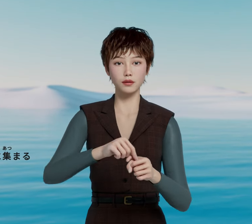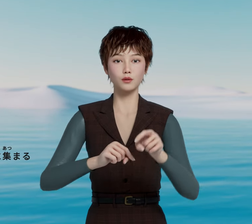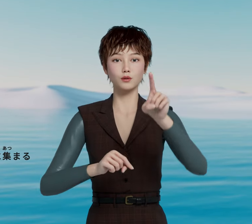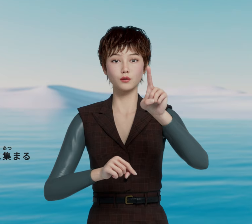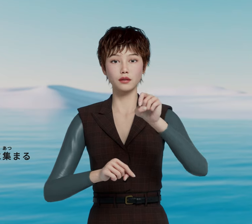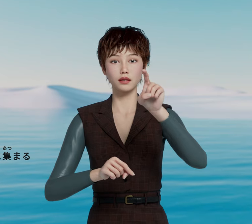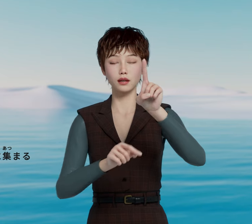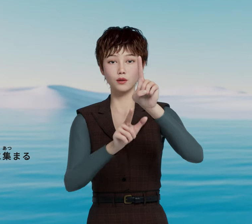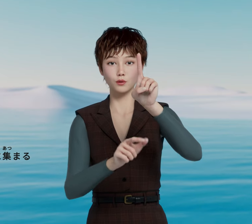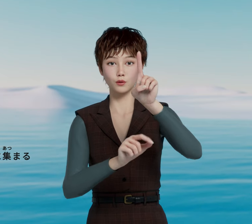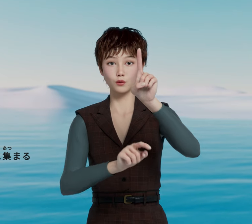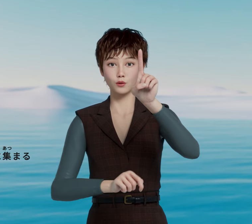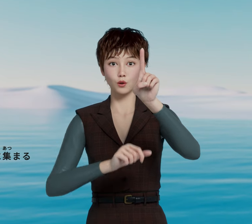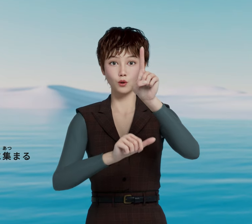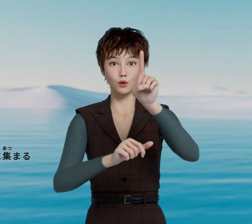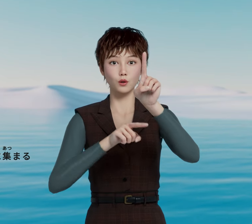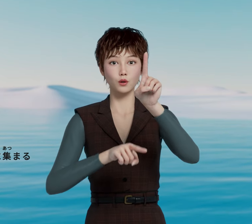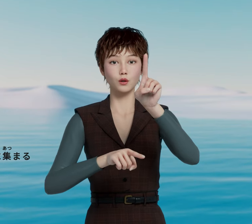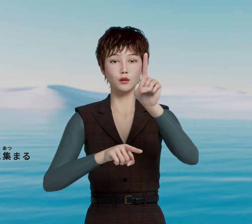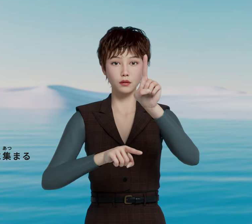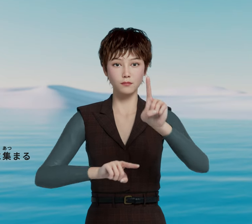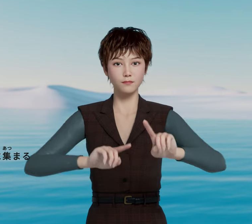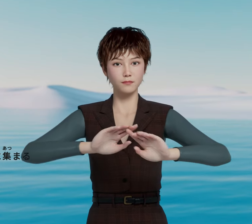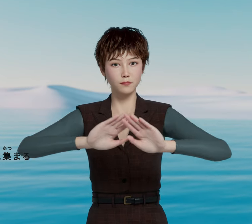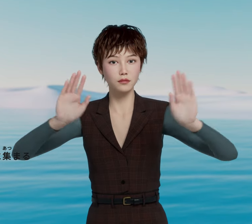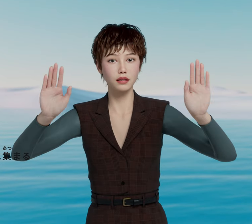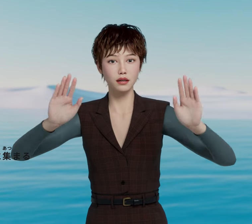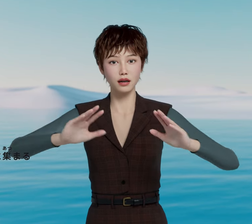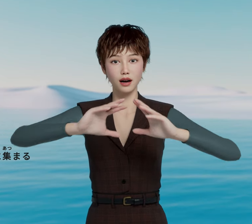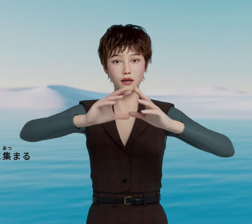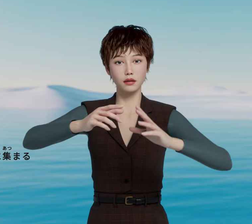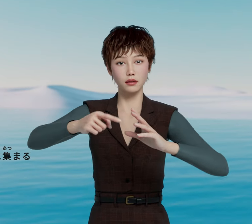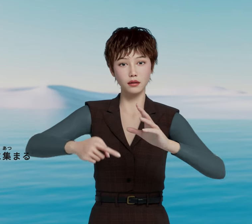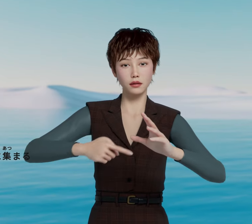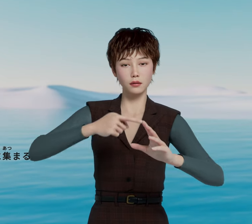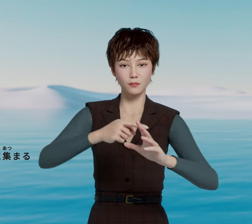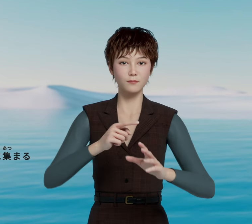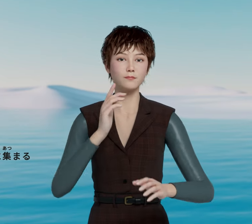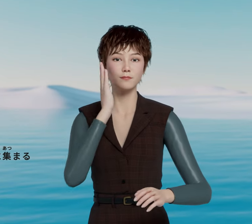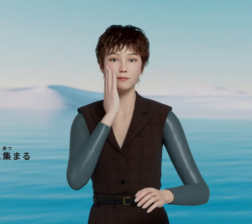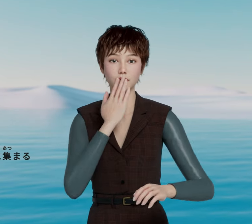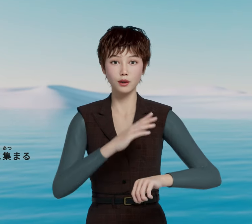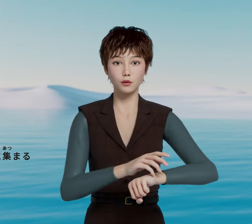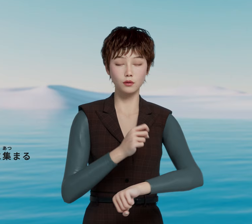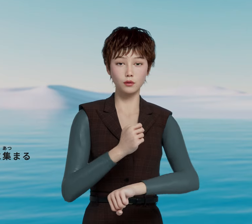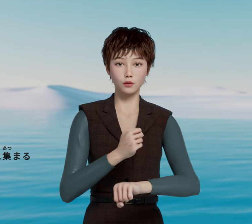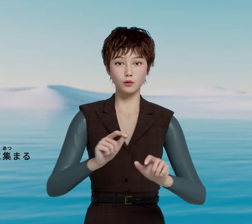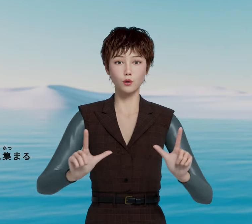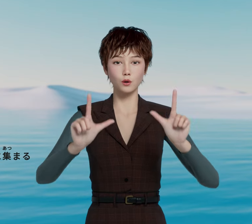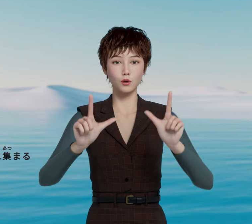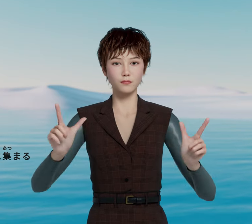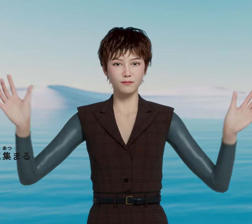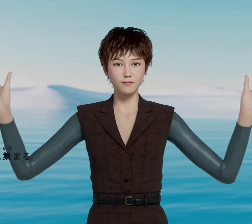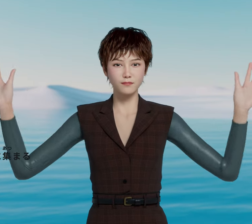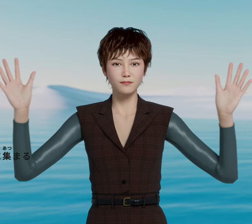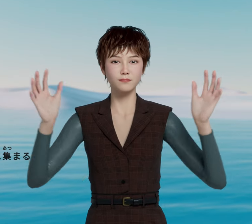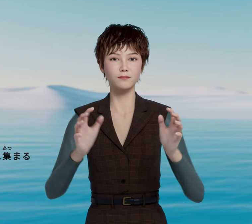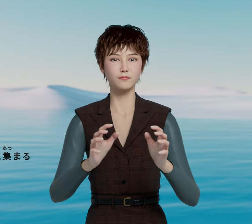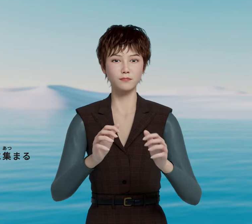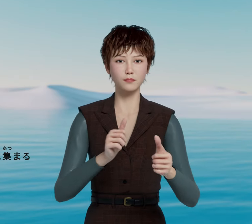2025年11月15日に開会し、世界中のデフアスリートが東京に集まる